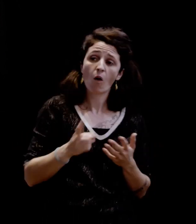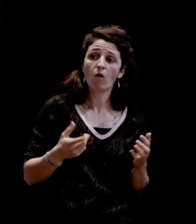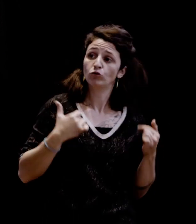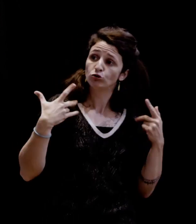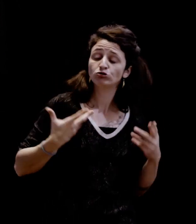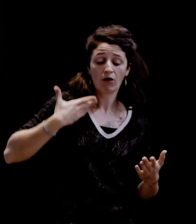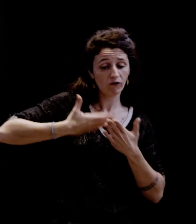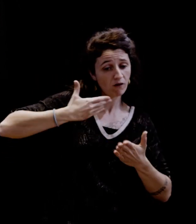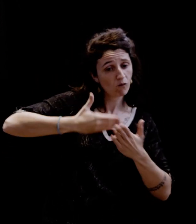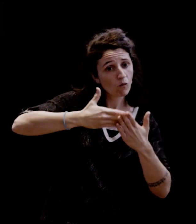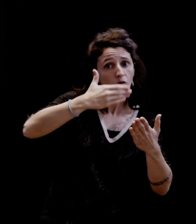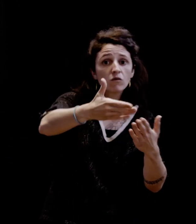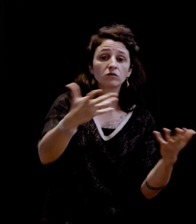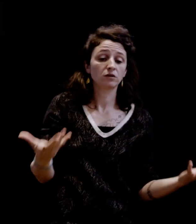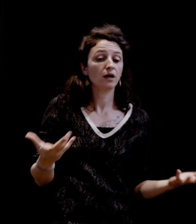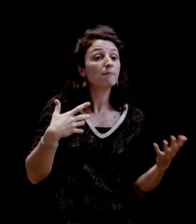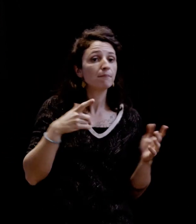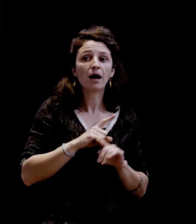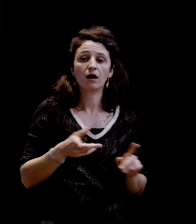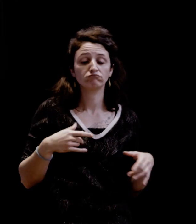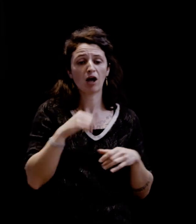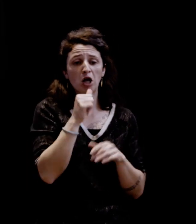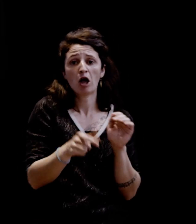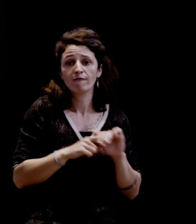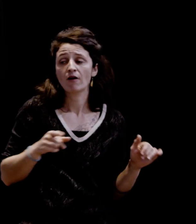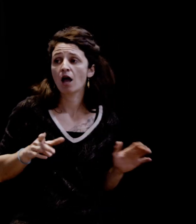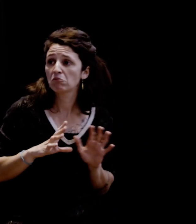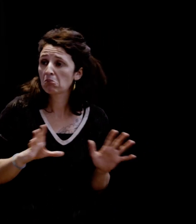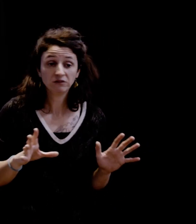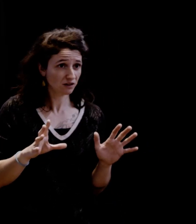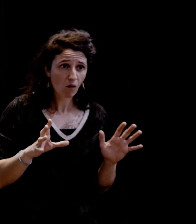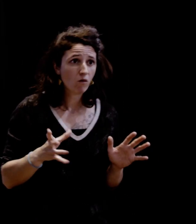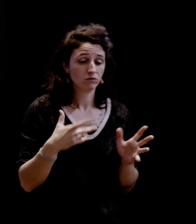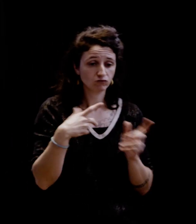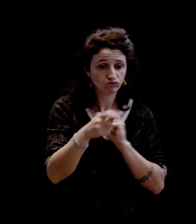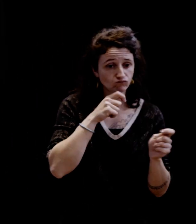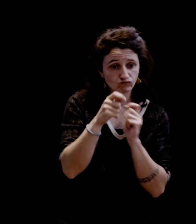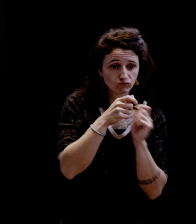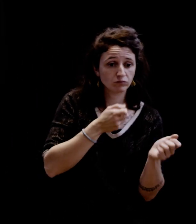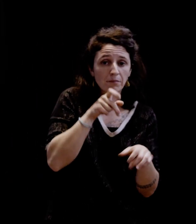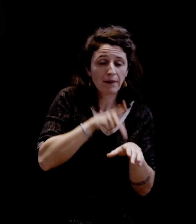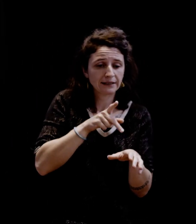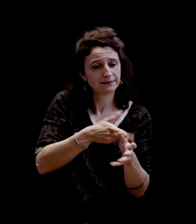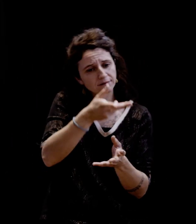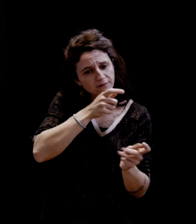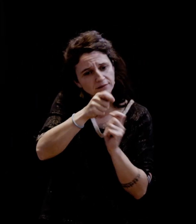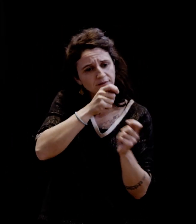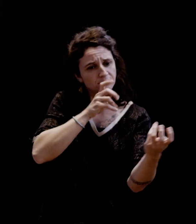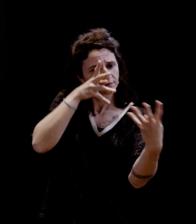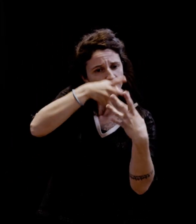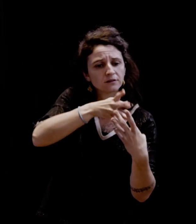On n'a pas mis nos gants, mais on a parlé avec le patient, enfant, adulte. On a parlé avec ses patients. On a appris à connaître